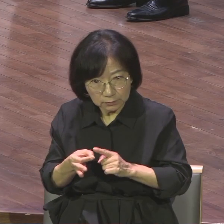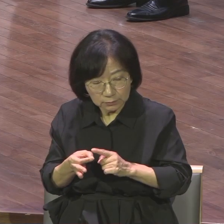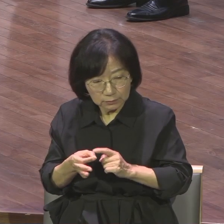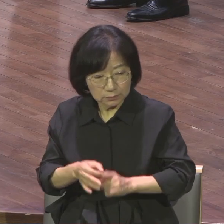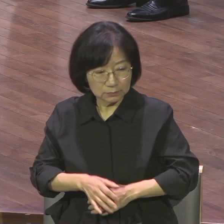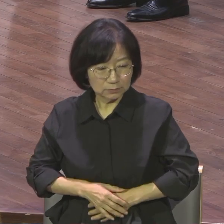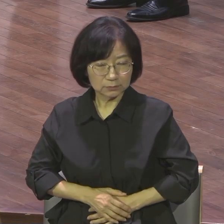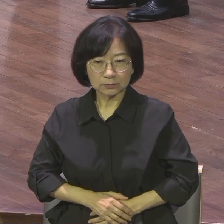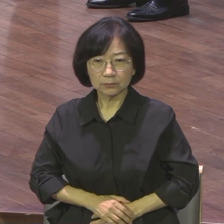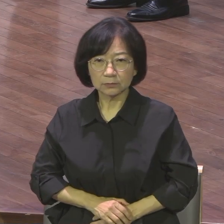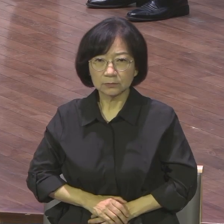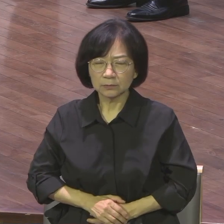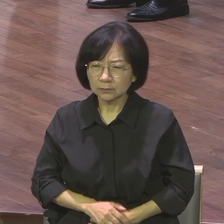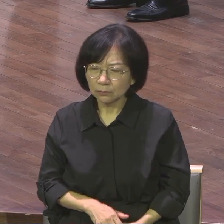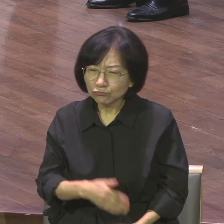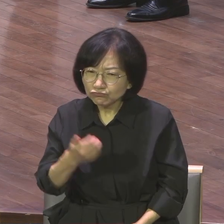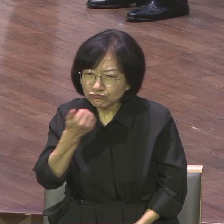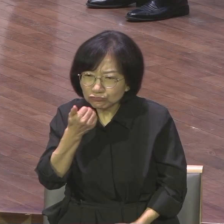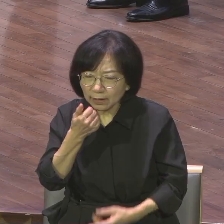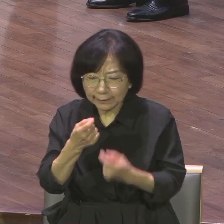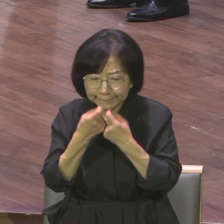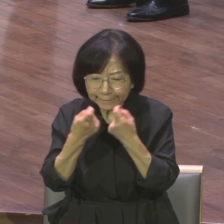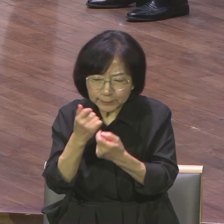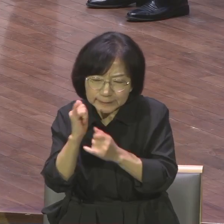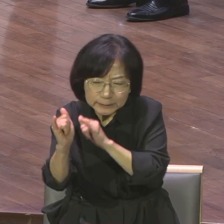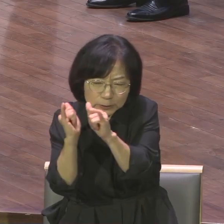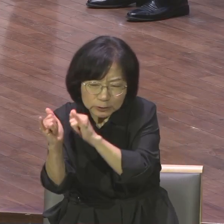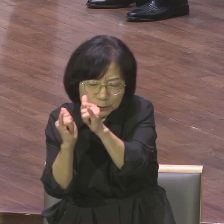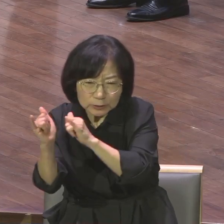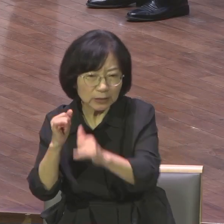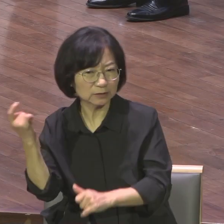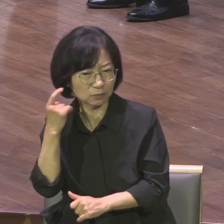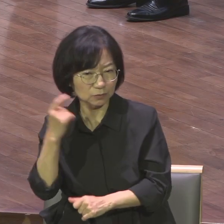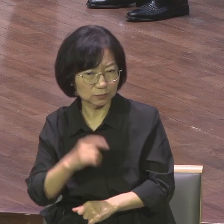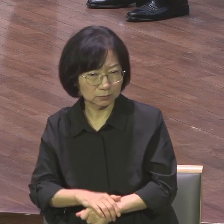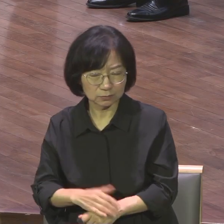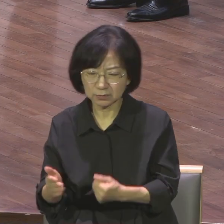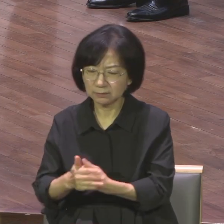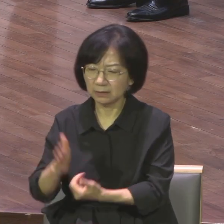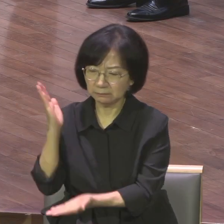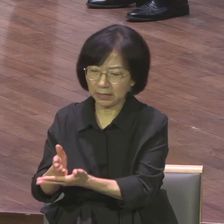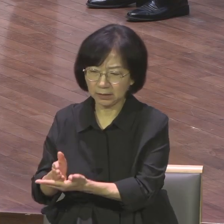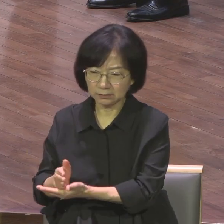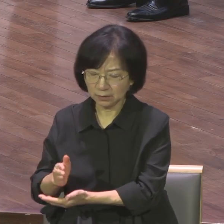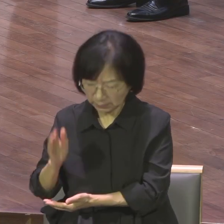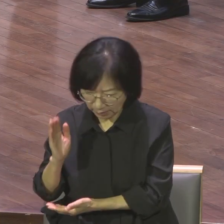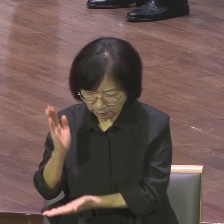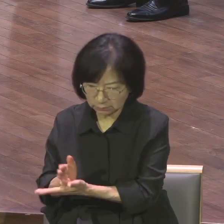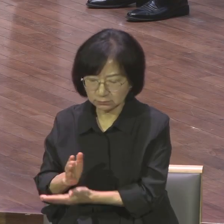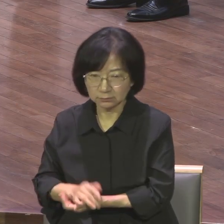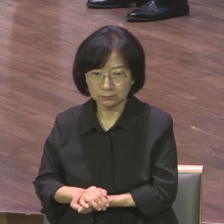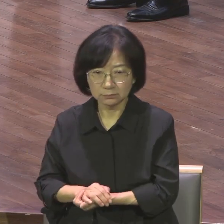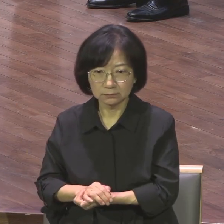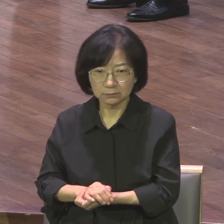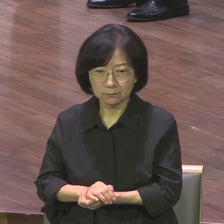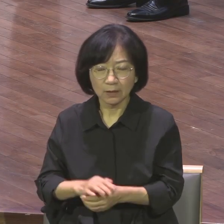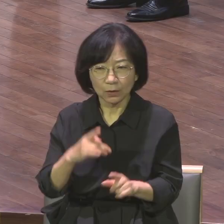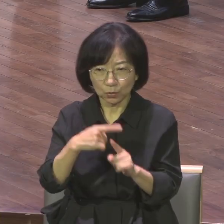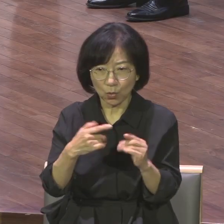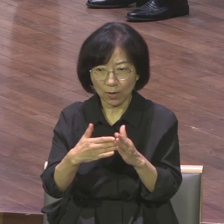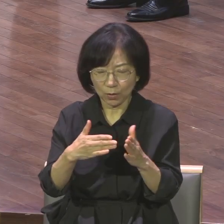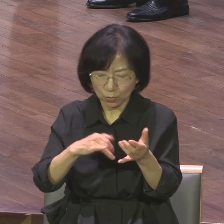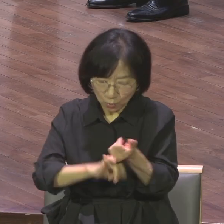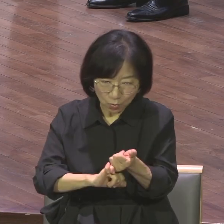막 개인적으로 막 연락한다고 소문이 났길래 그런 짓 하지 말라고. 그렇게 하면 그 교회에 질 수도